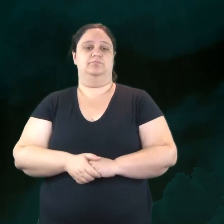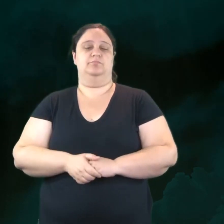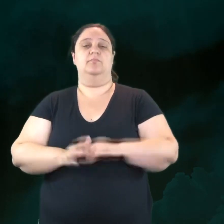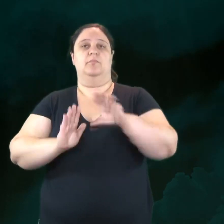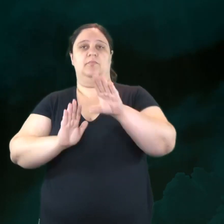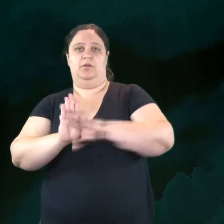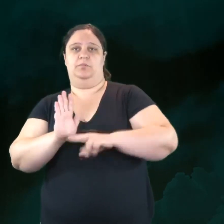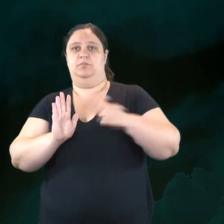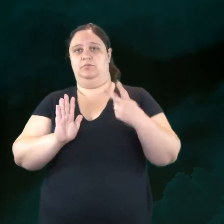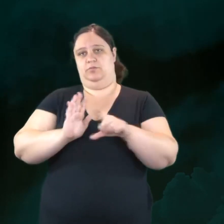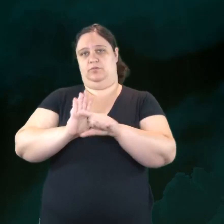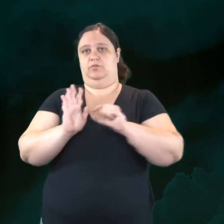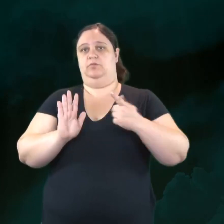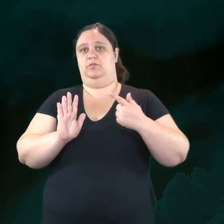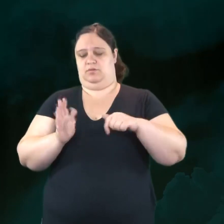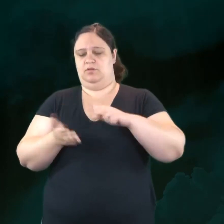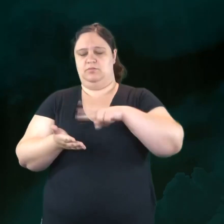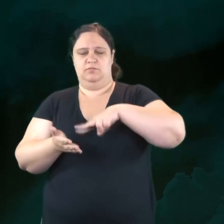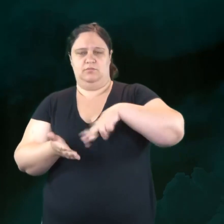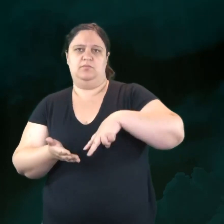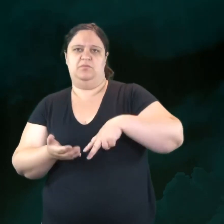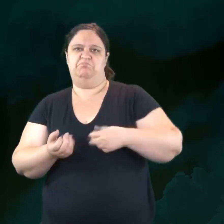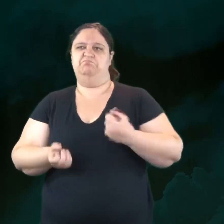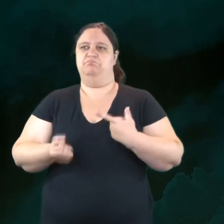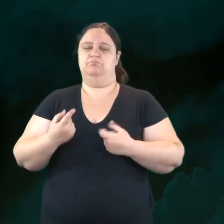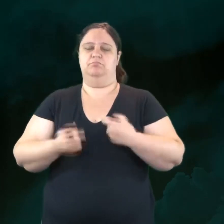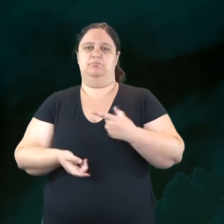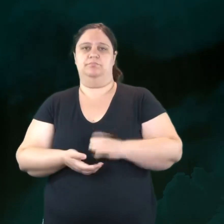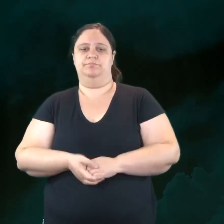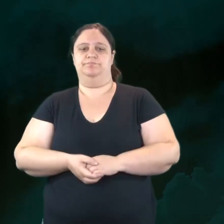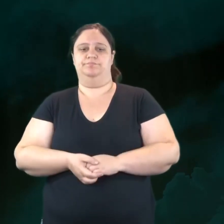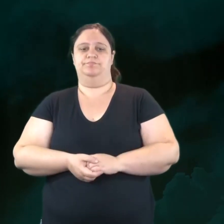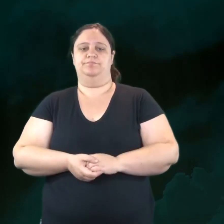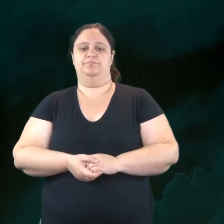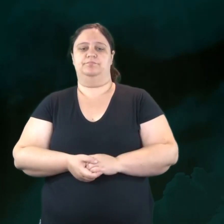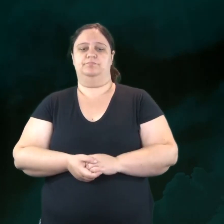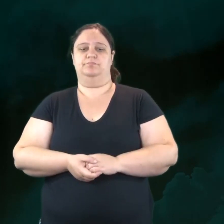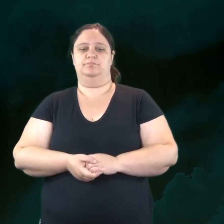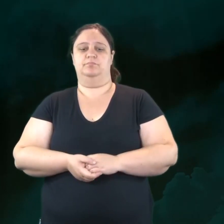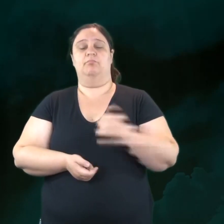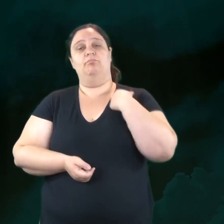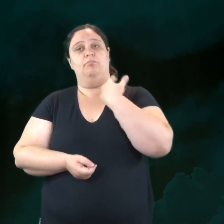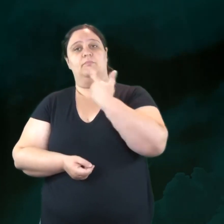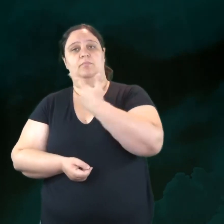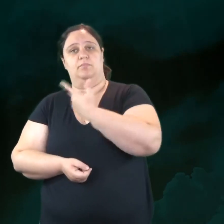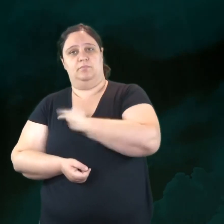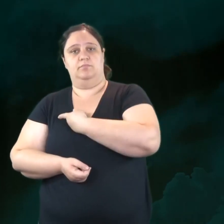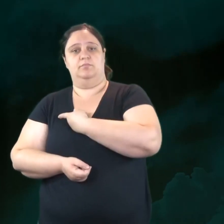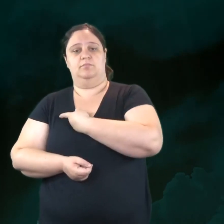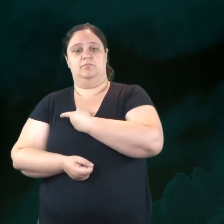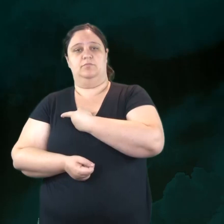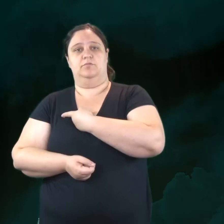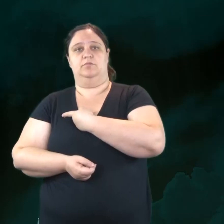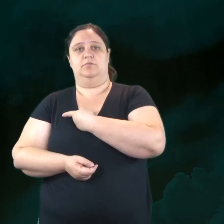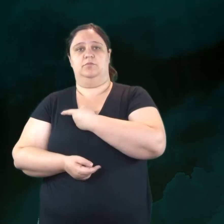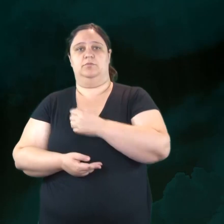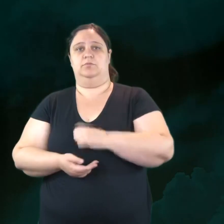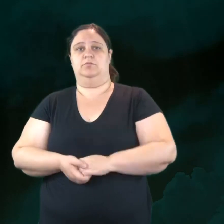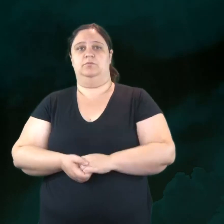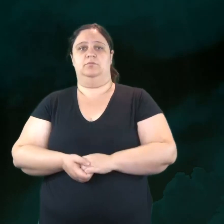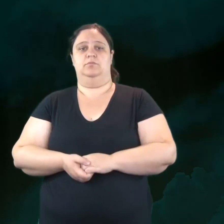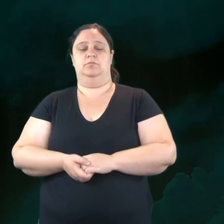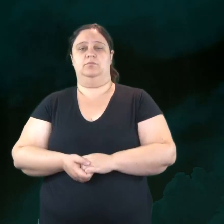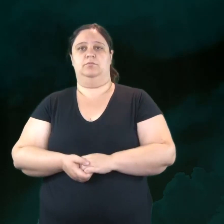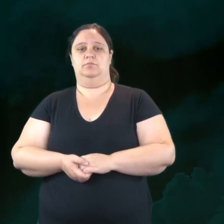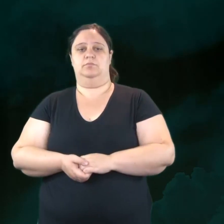2, versículo 17, quero ler só alguns versículos para vocês entenderem. Ora, nós, irmãos, orfanados por breve tempo da